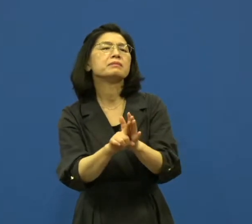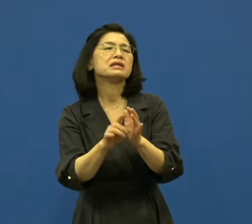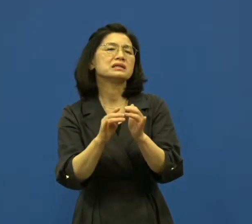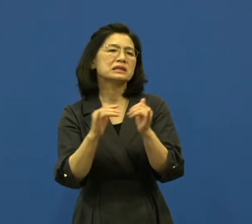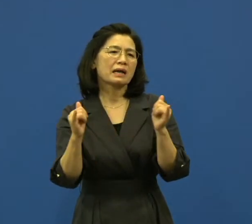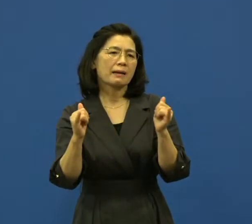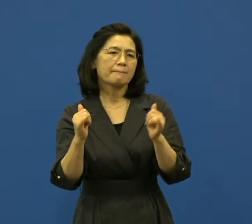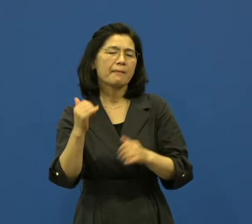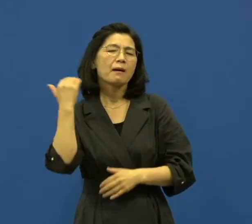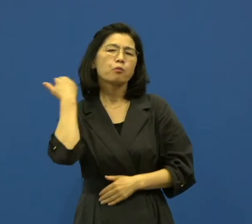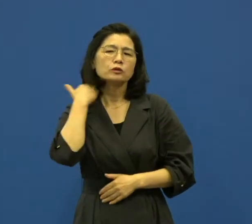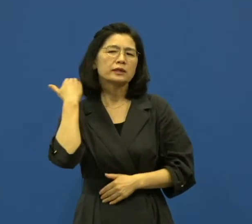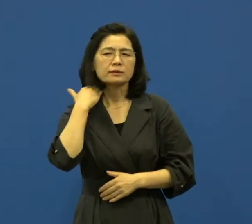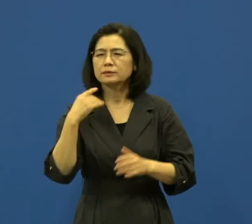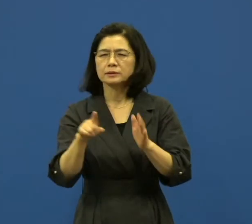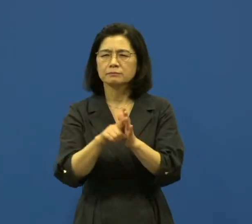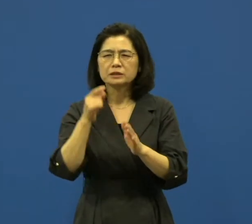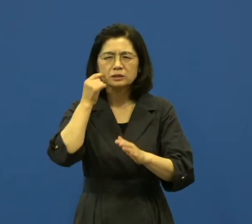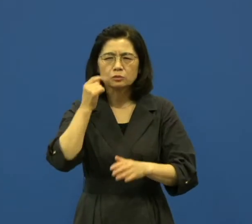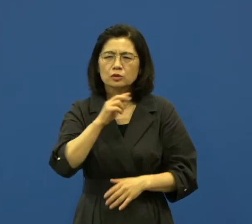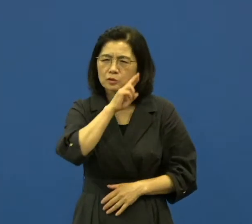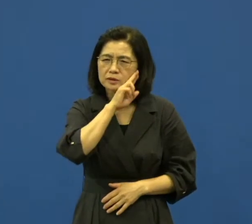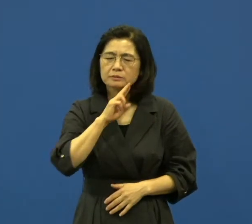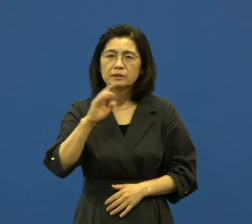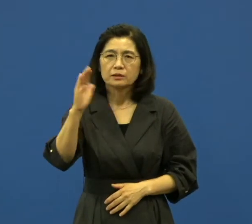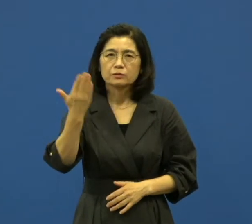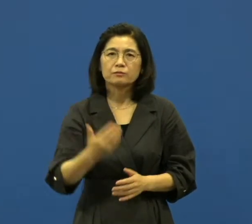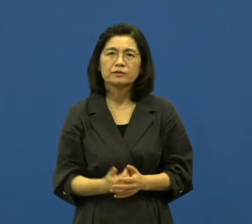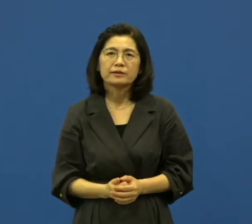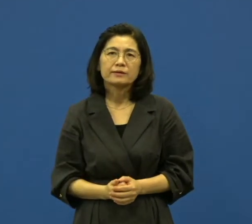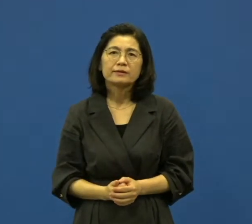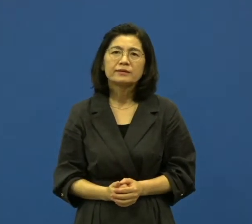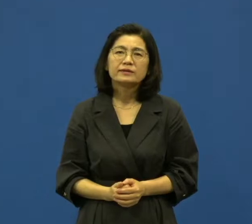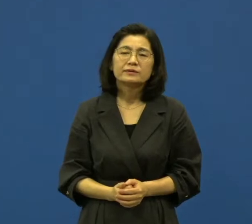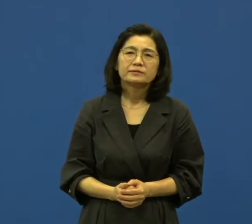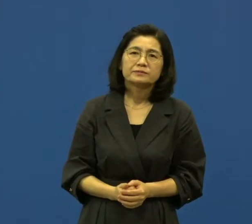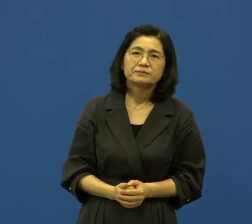여러분, 믿음의 눈이 열리지 않으면 보는 세계에 갇히게 될 것입니다.